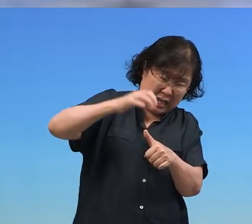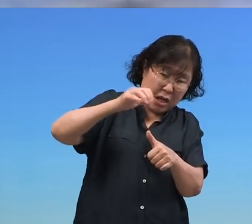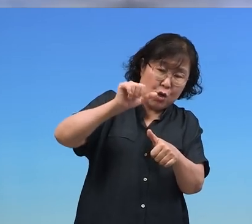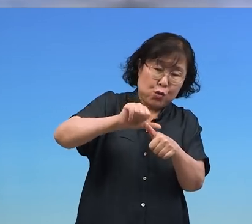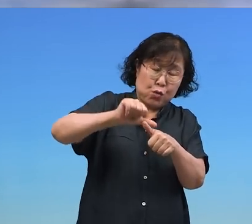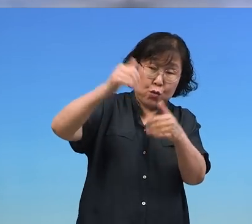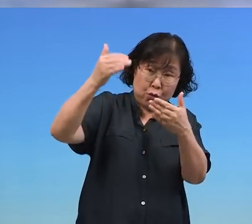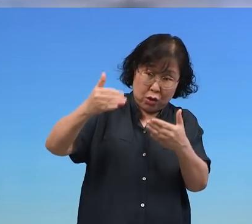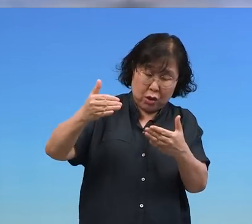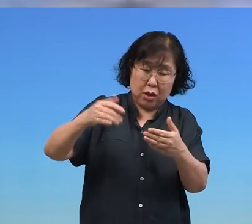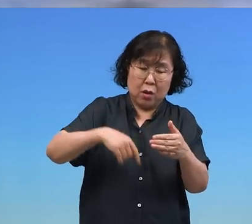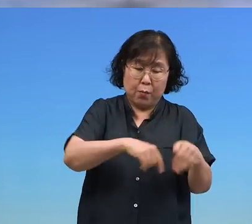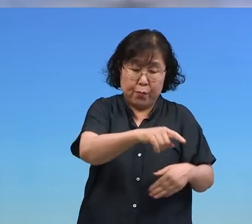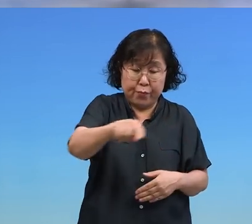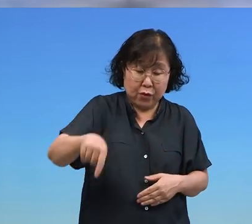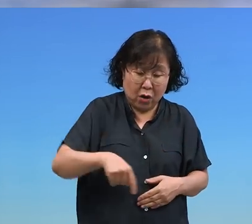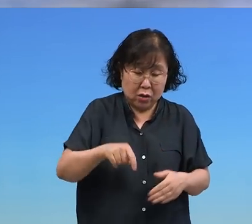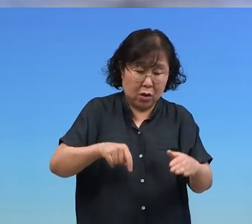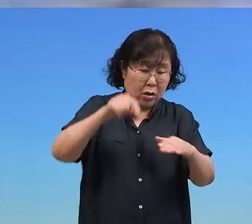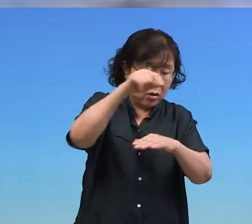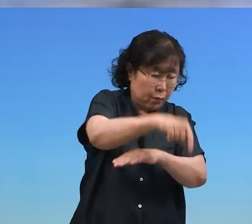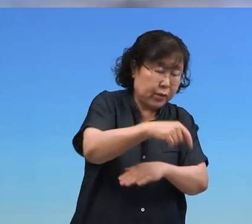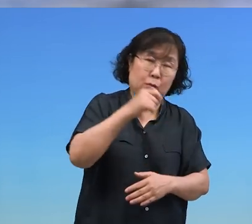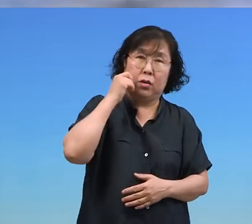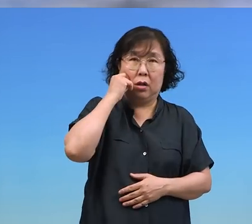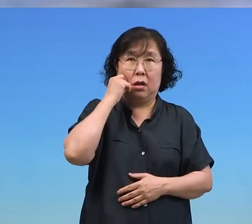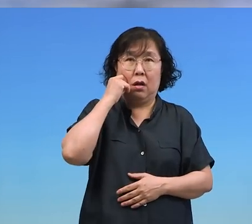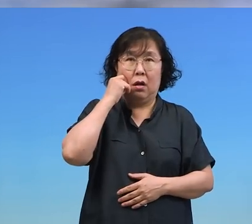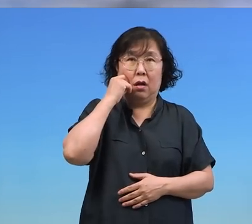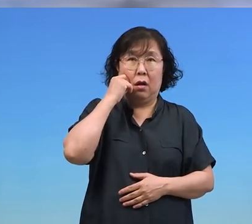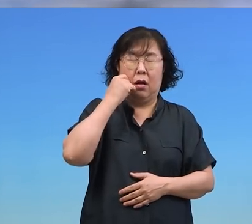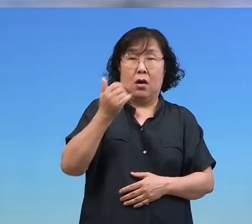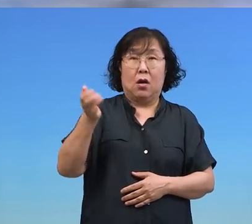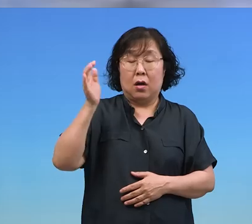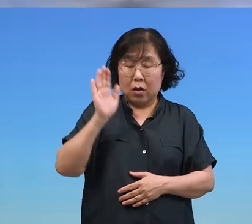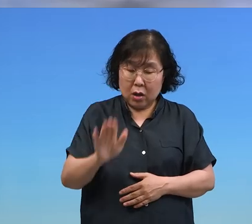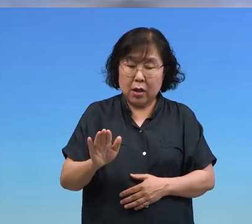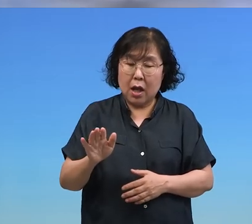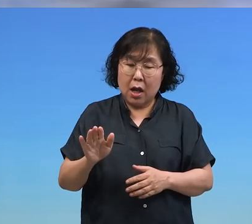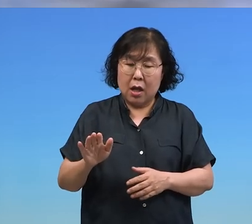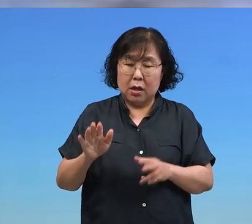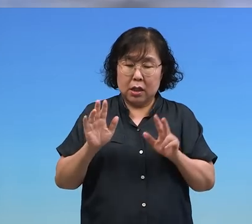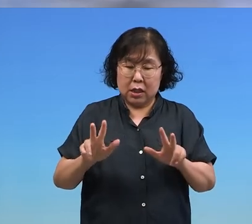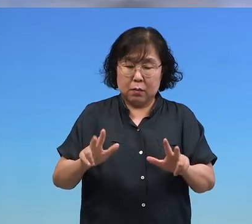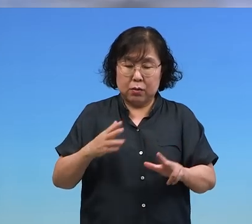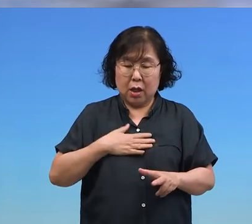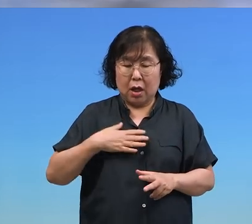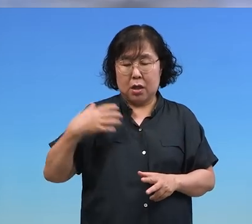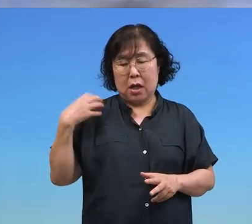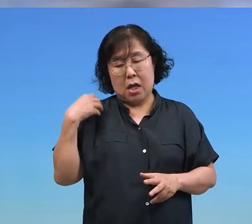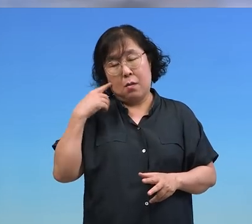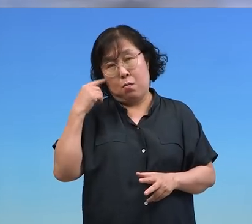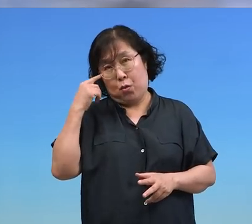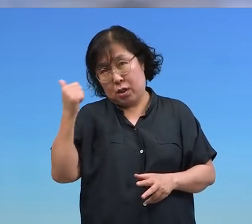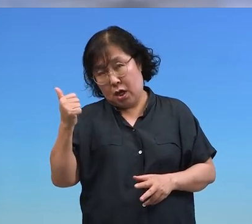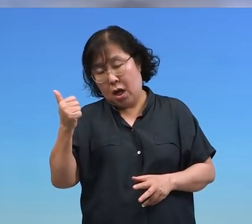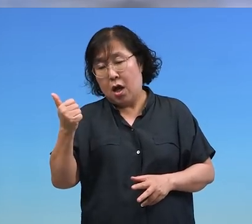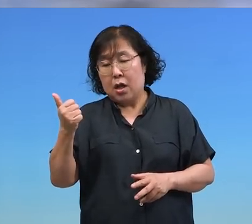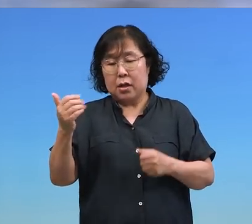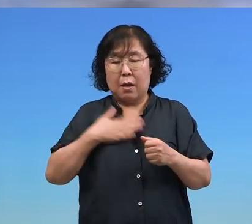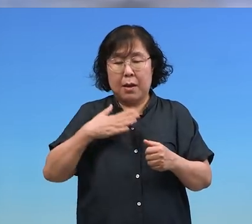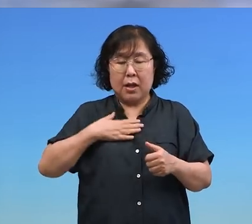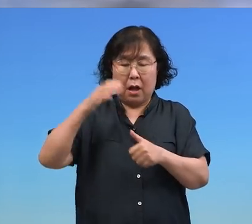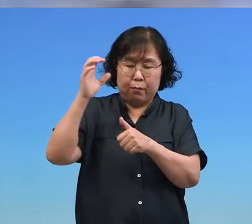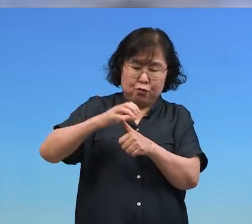무서워서라도 선을 못 넘었는데 이제 제가 담임 목사예요 누구도 저에게 그렇게를 안 하세요 해